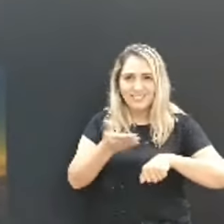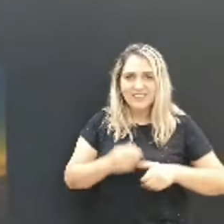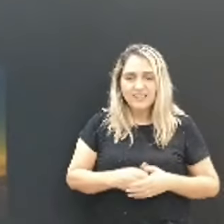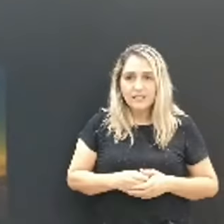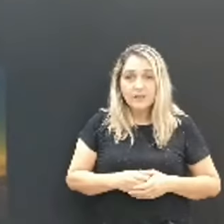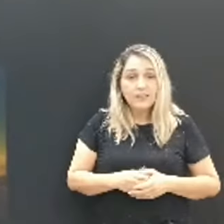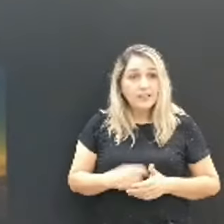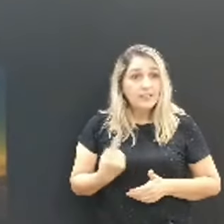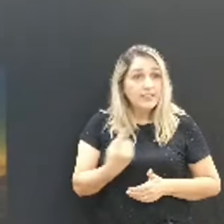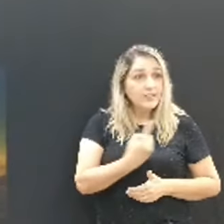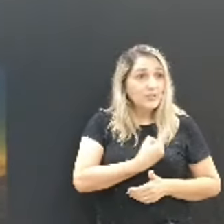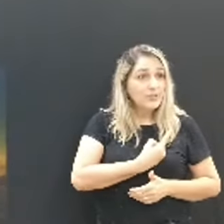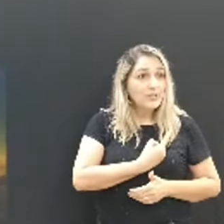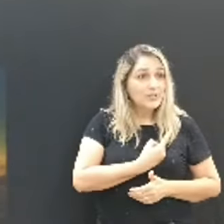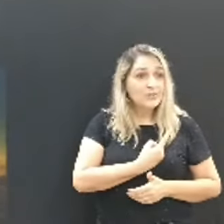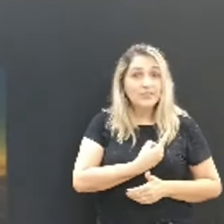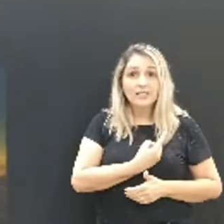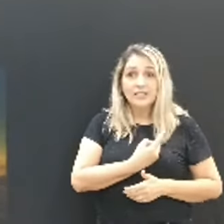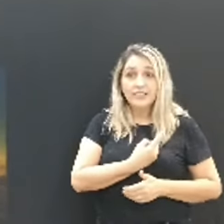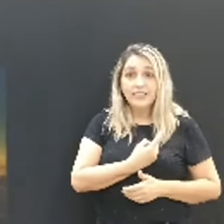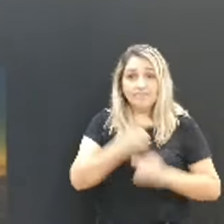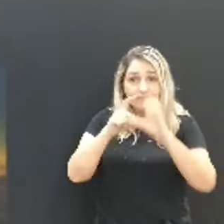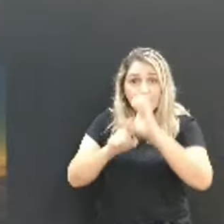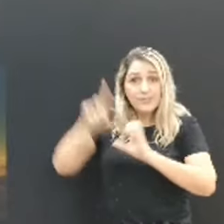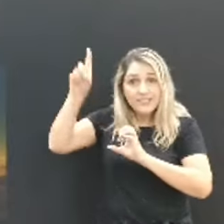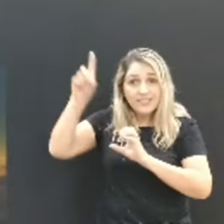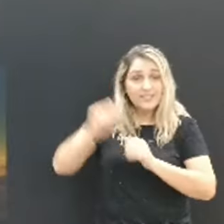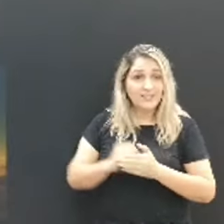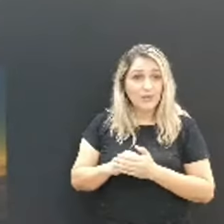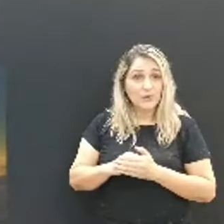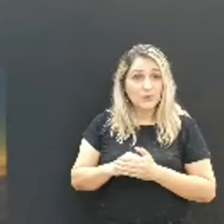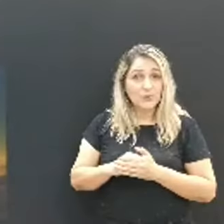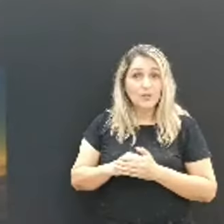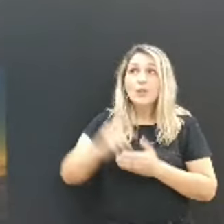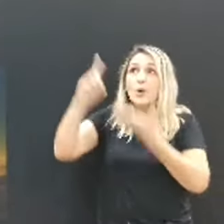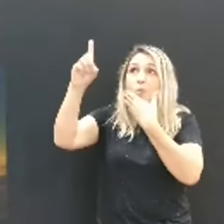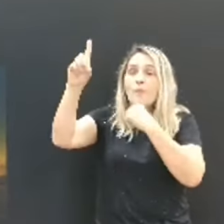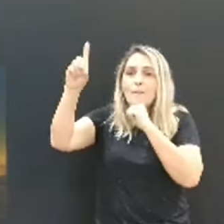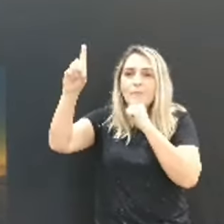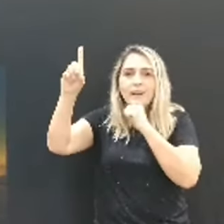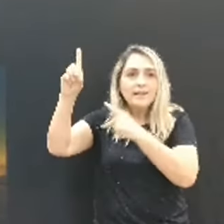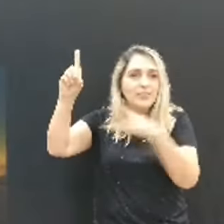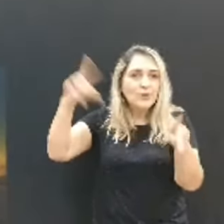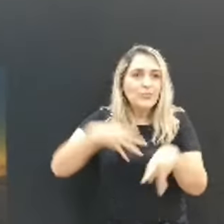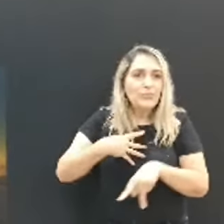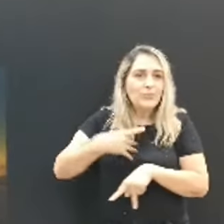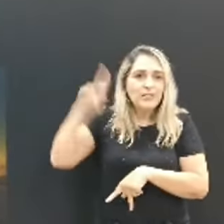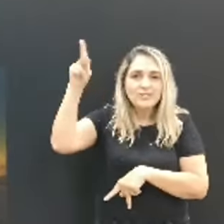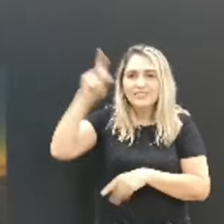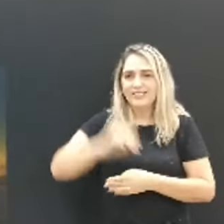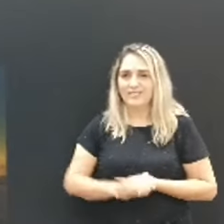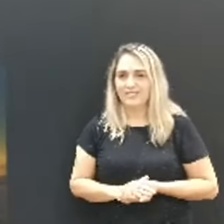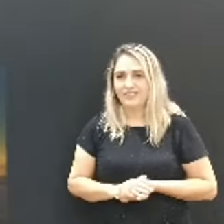nos atentarmos para a chamada do Senhor. Nós dependemos do Senhor. Deus é o nosso